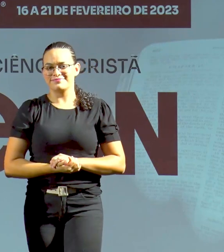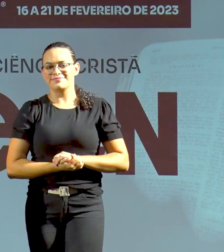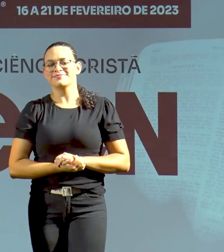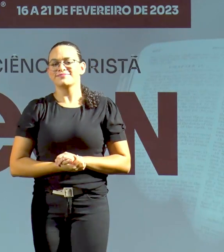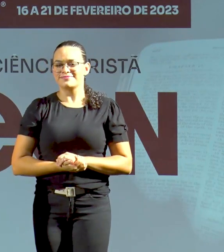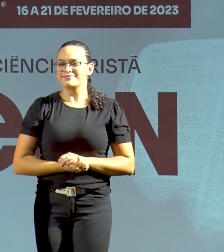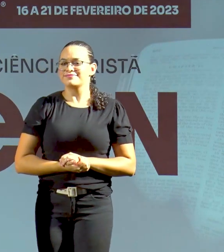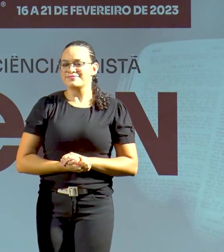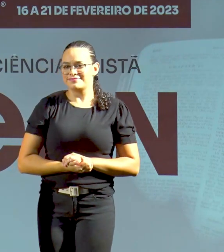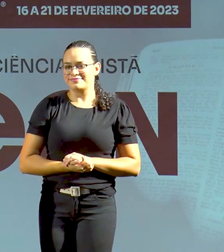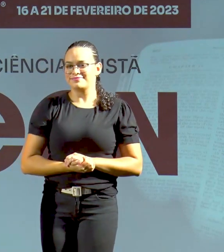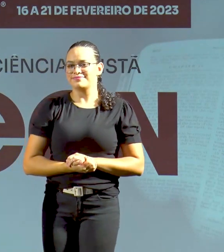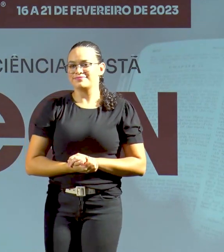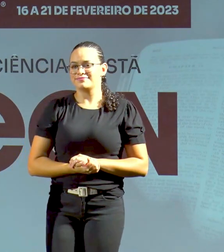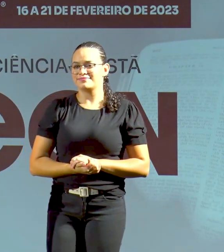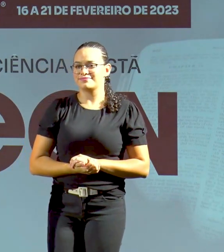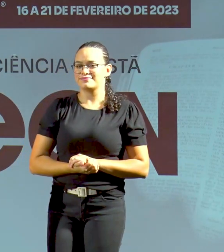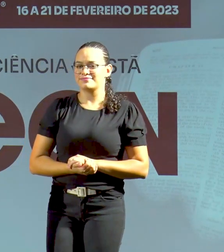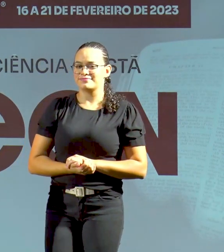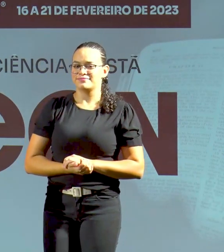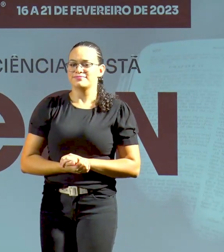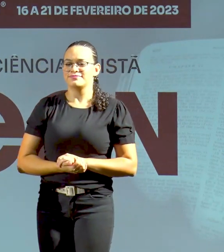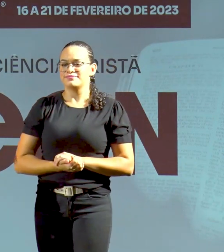Eu Escolhi Esperar